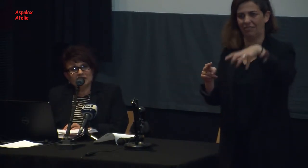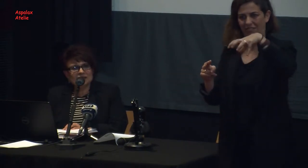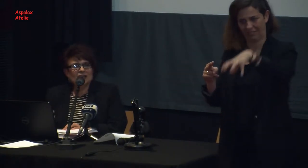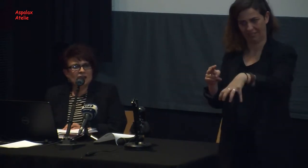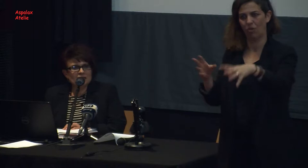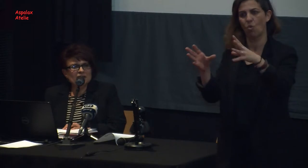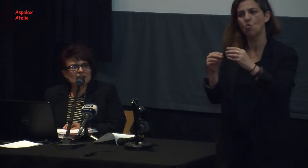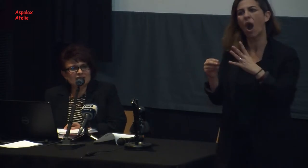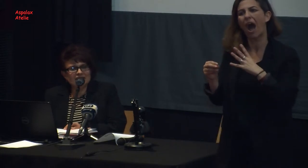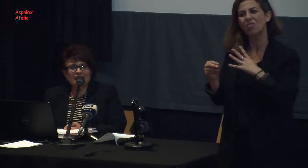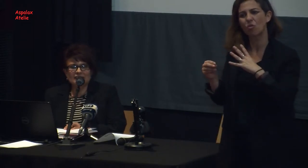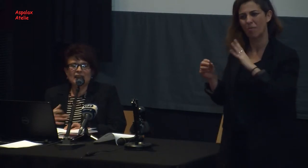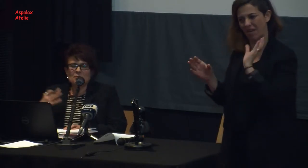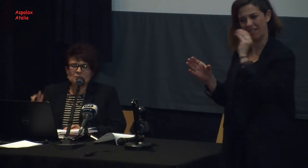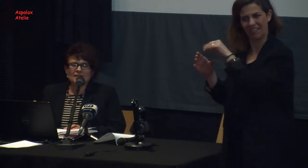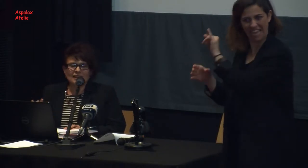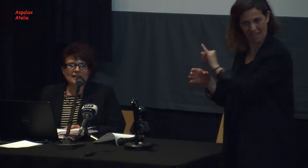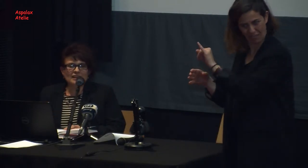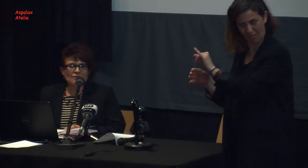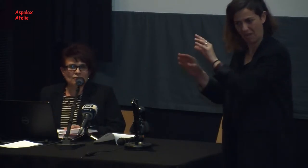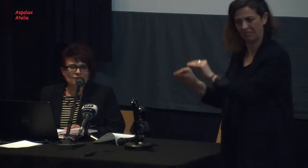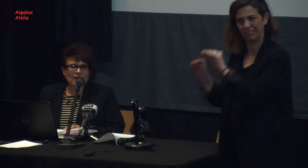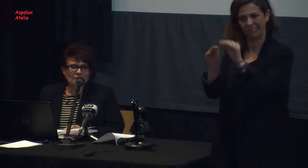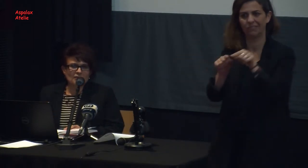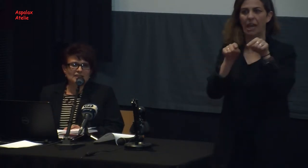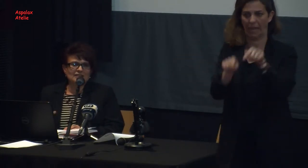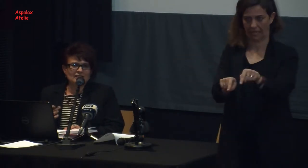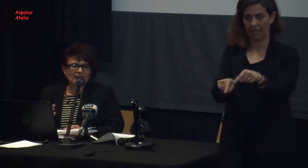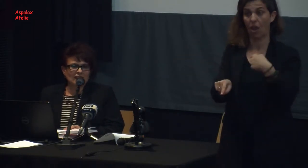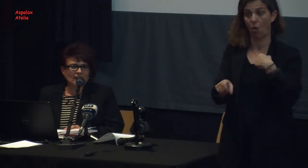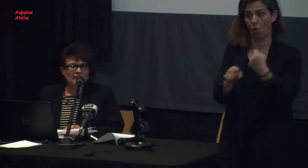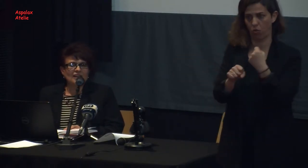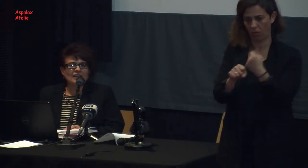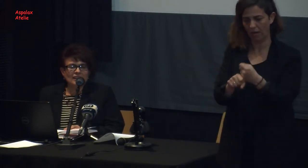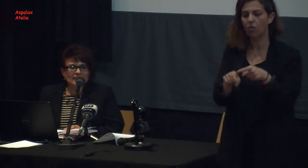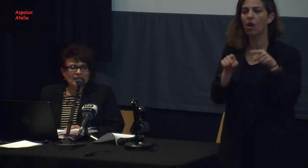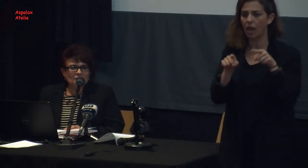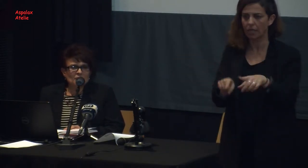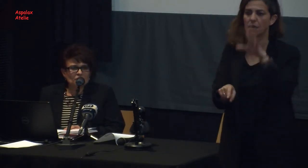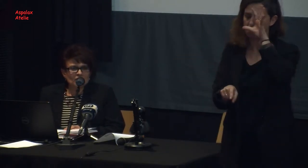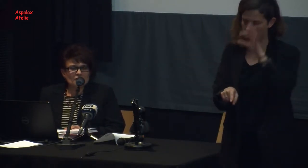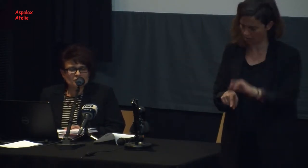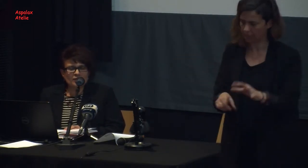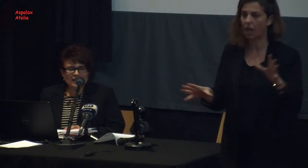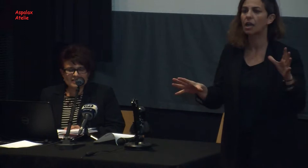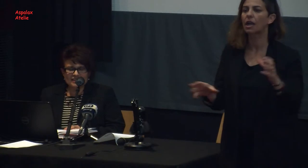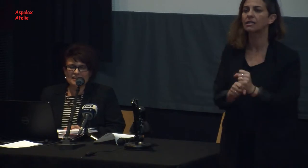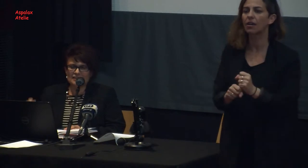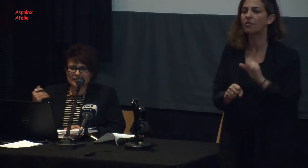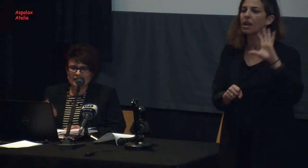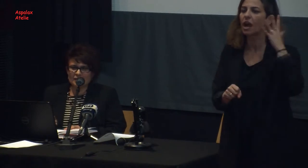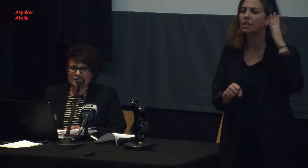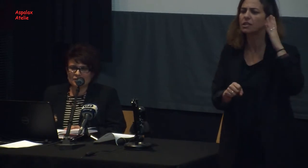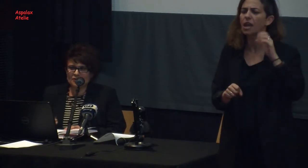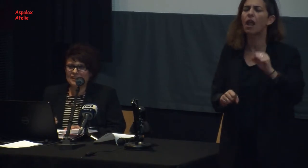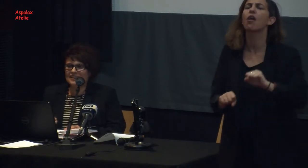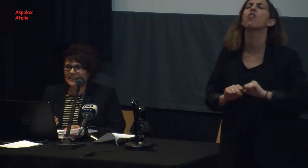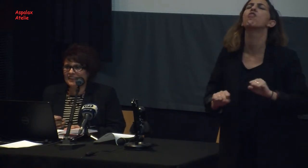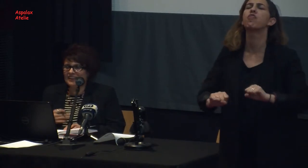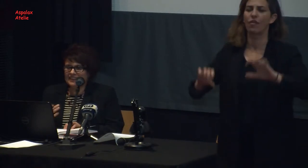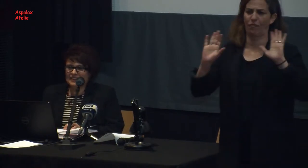τότε είπα ξεκάθαρα, έπαψα δηλαδή να φοβάμαι την τρέλα και είπα τώρα δεν με πειράζει και να